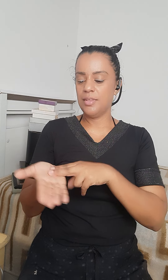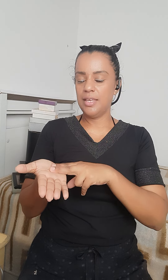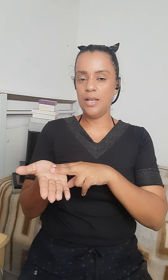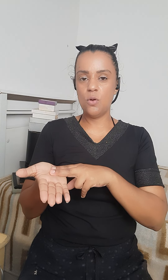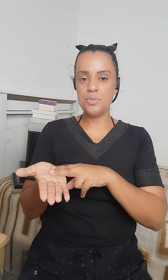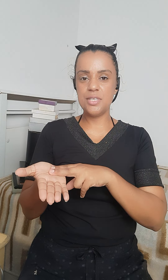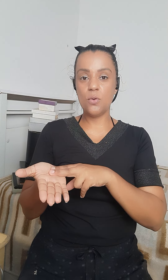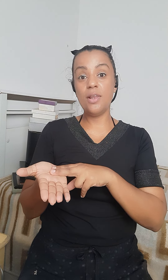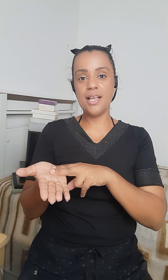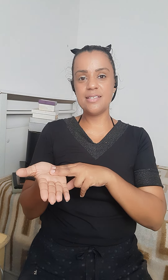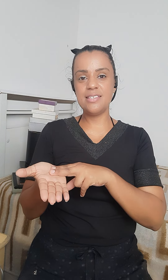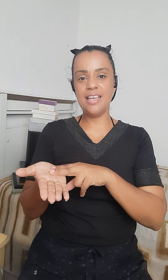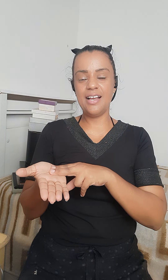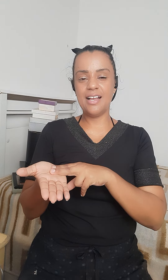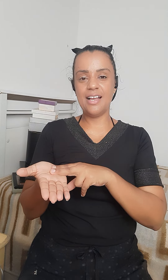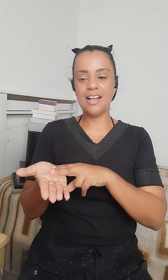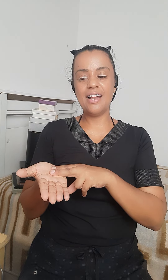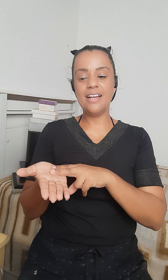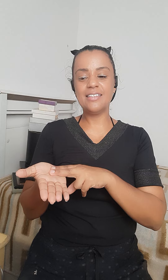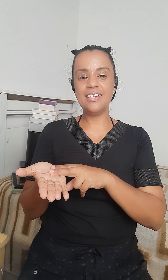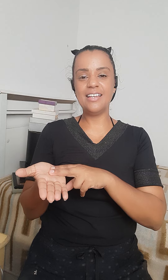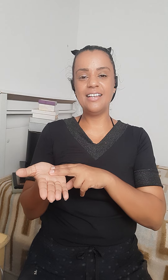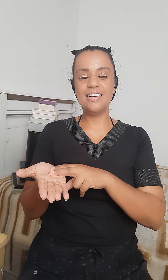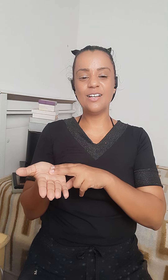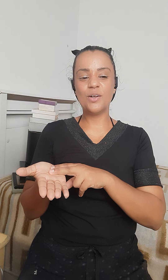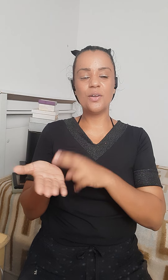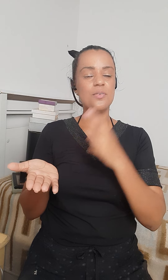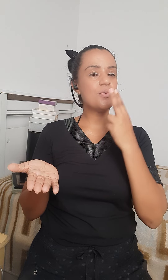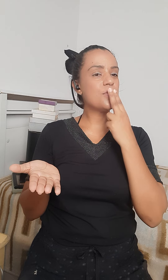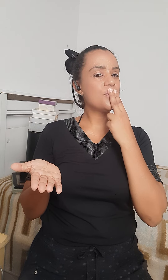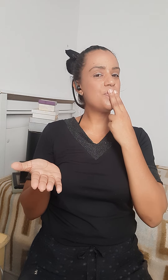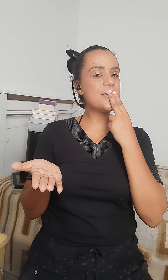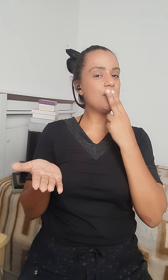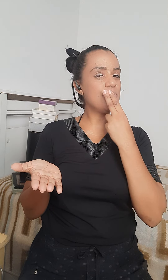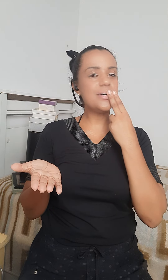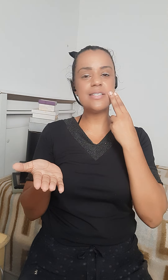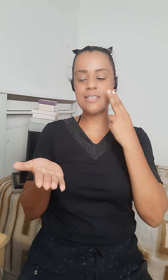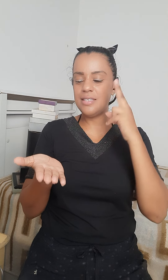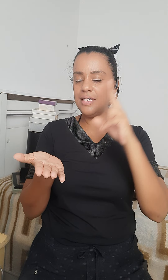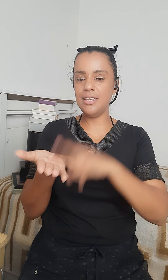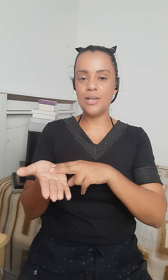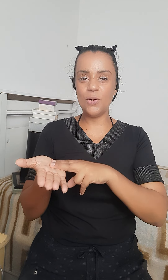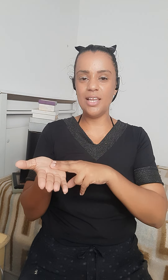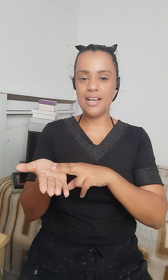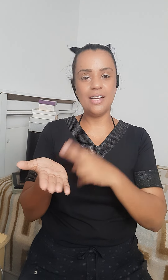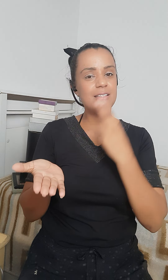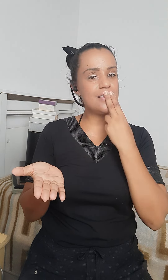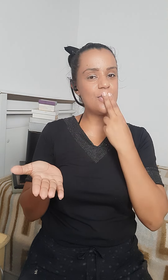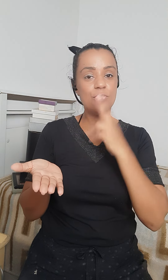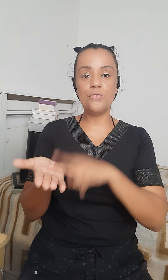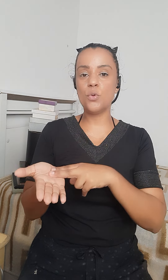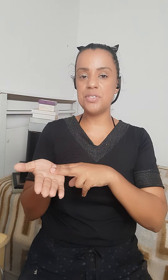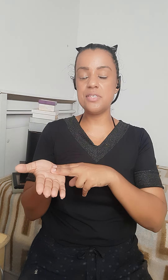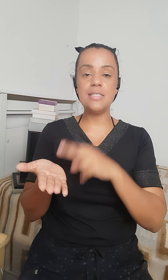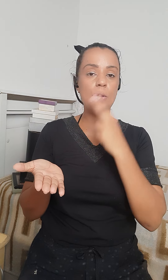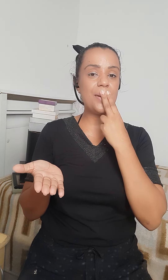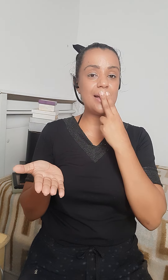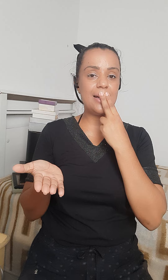é como se colasse a carta, né? A pessoa faz assim e cola a carta. Então, ficou esse sinal para carta,